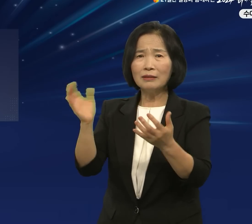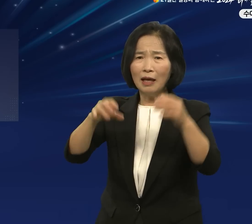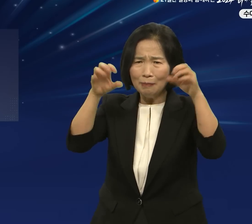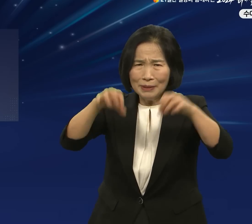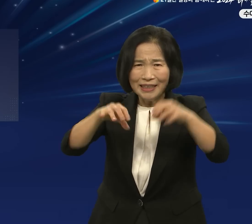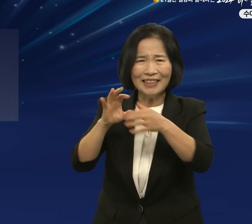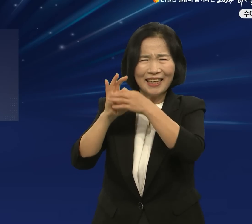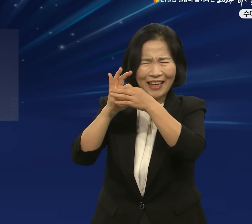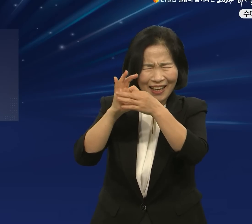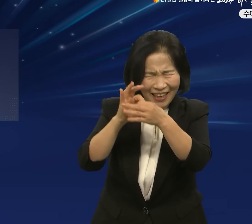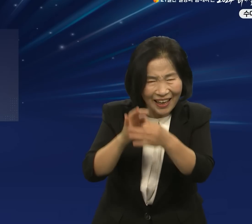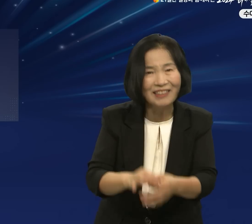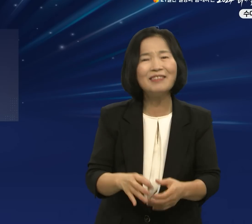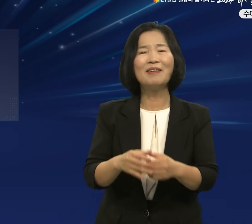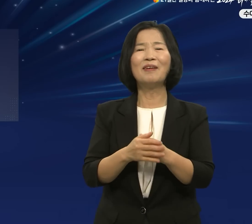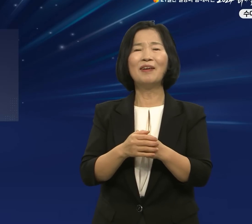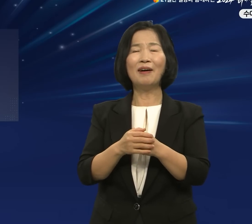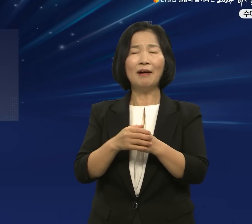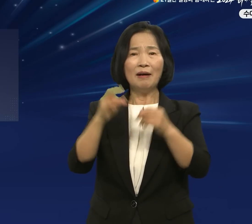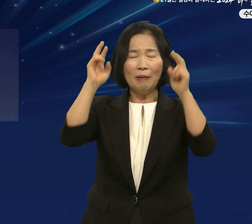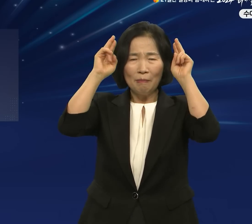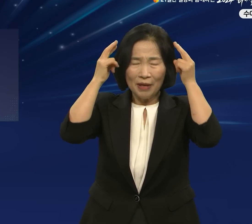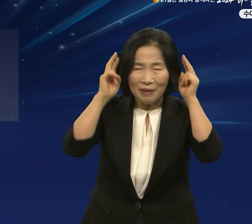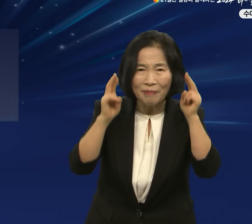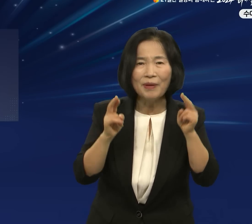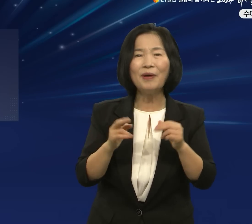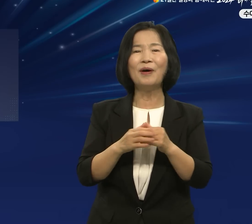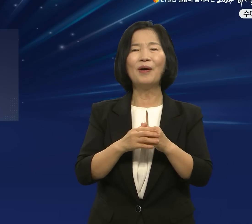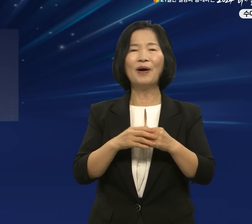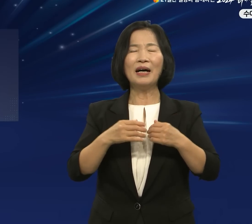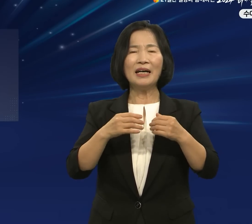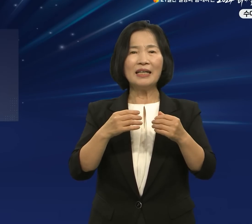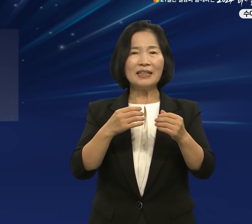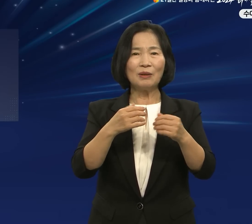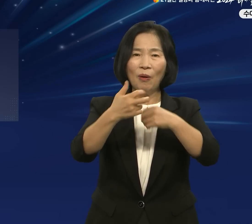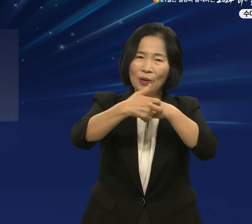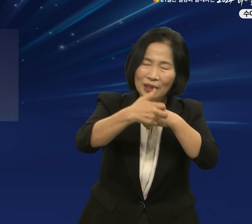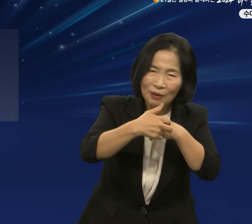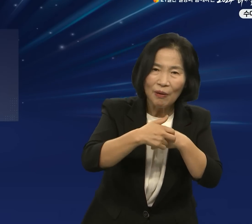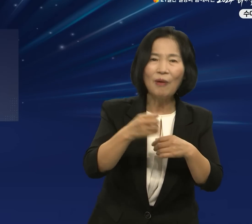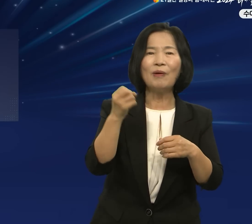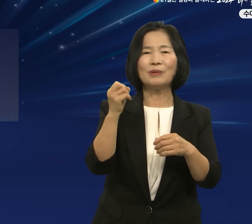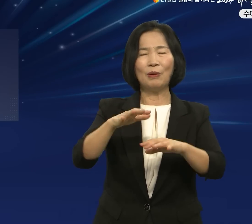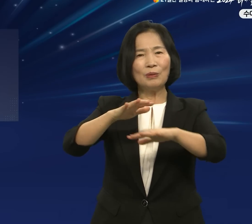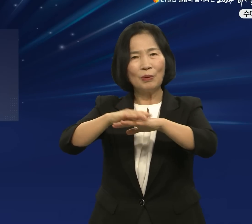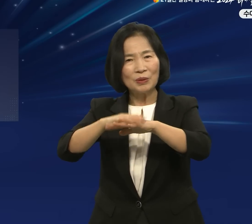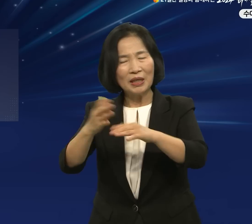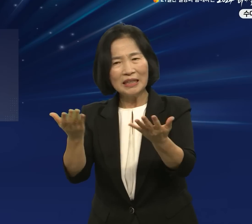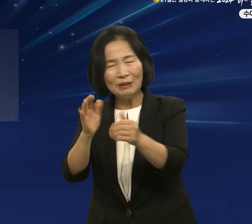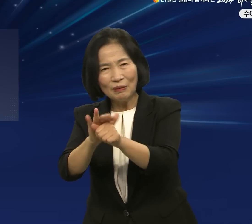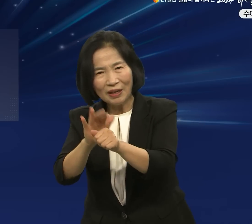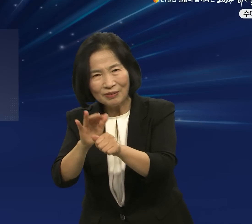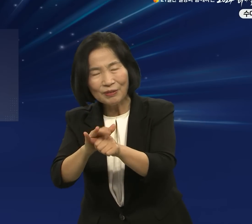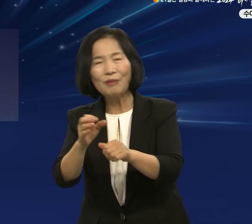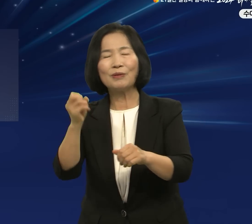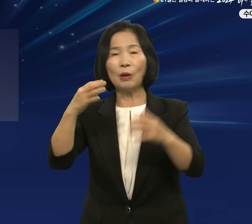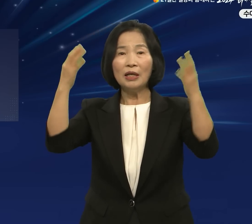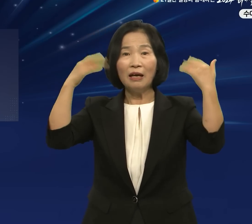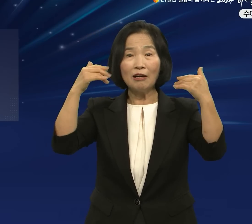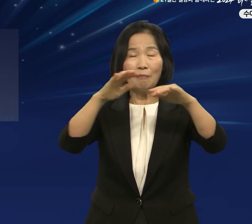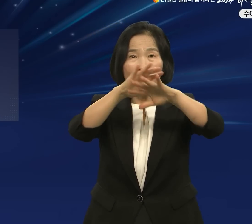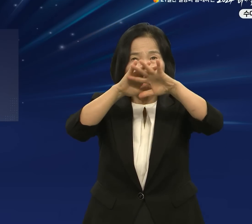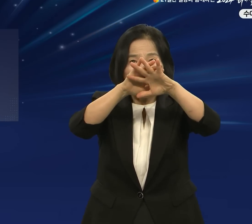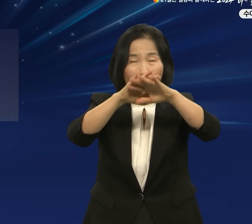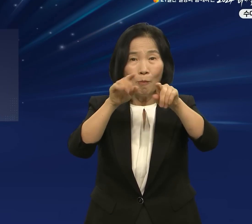4개 마을에 이미용, 파마, 염세, 의료, 농가 일손 돕기, 그리고 방충망, 형광 등을